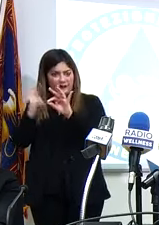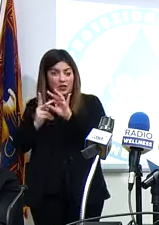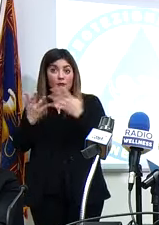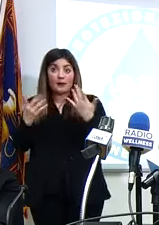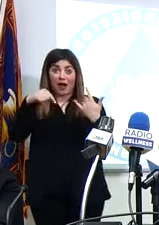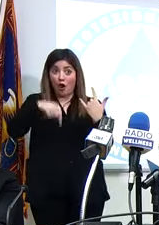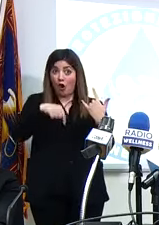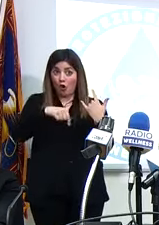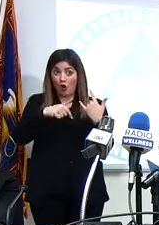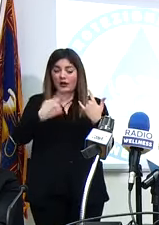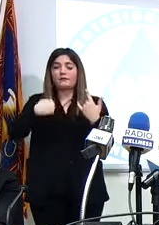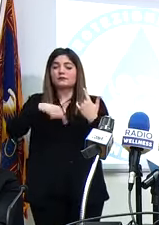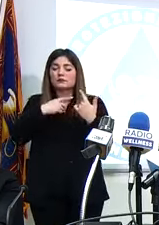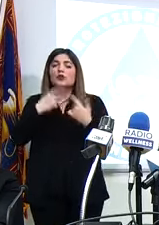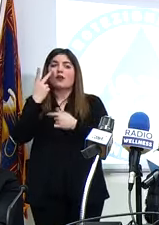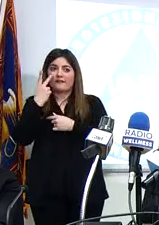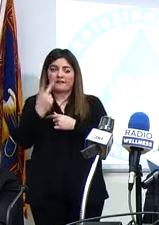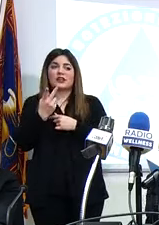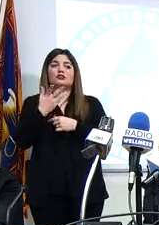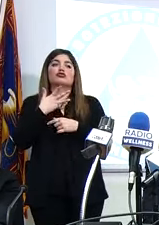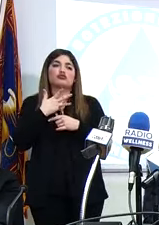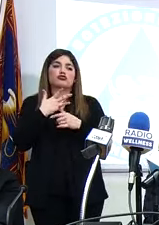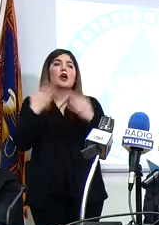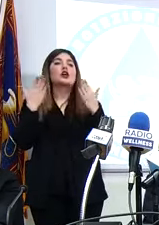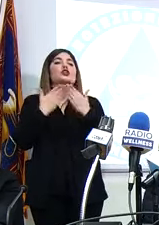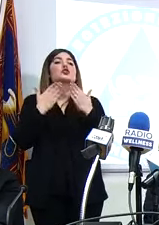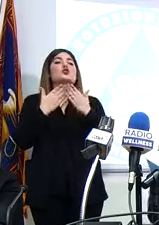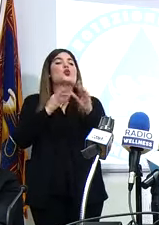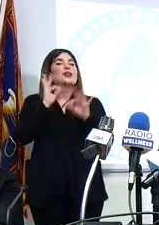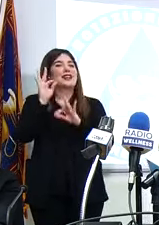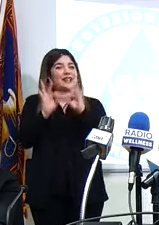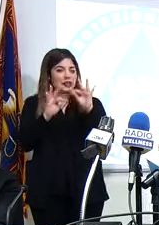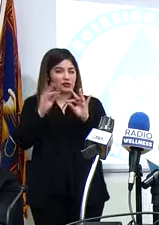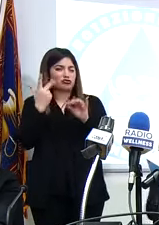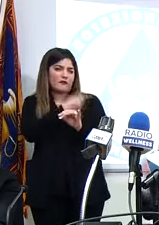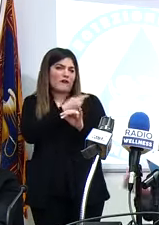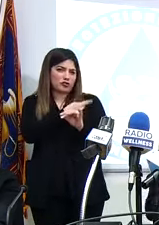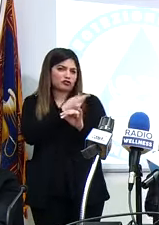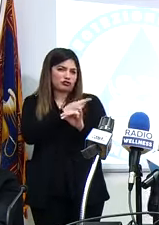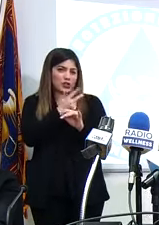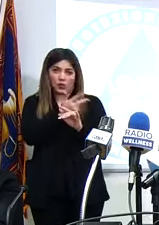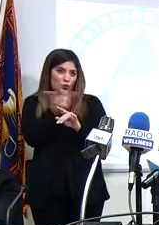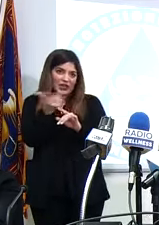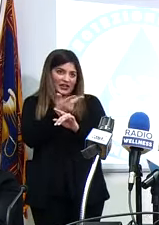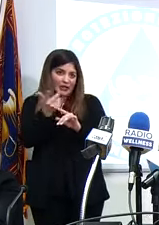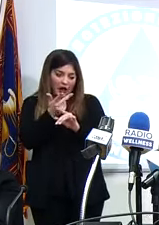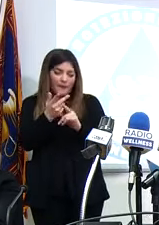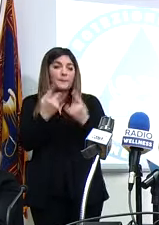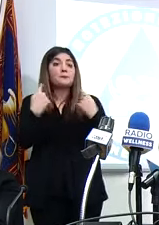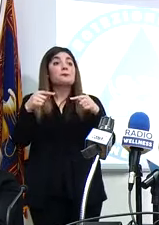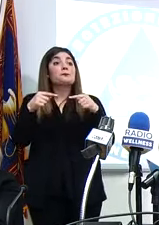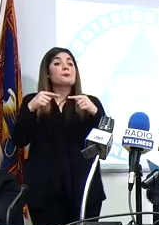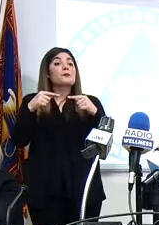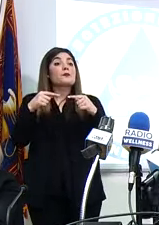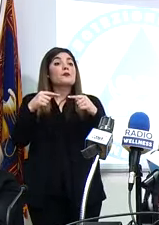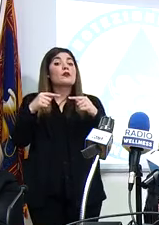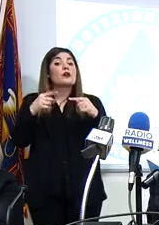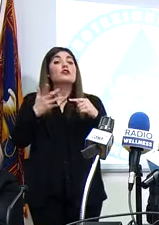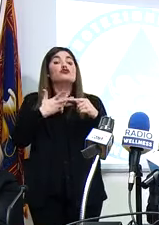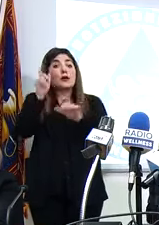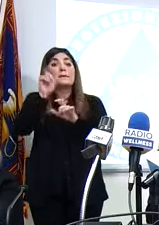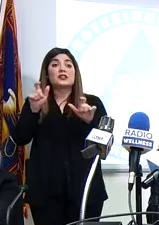visto centinaia nei vari studi clinici con tutti e tre i vaccini di cui stiamo parlando, che si sono, o che erano infettati prima che